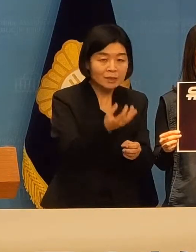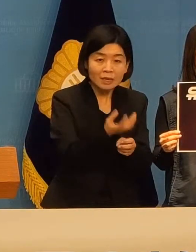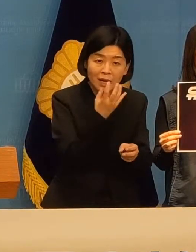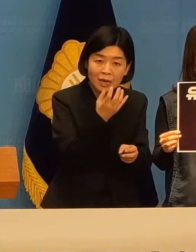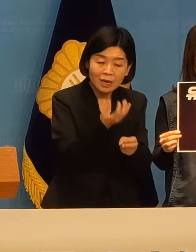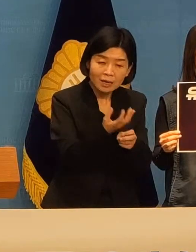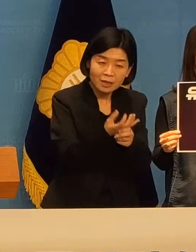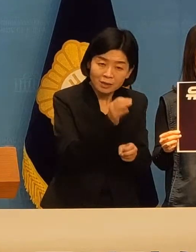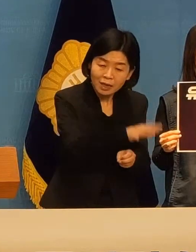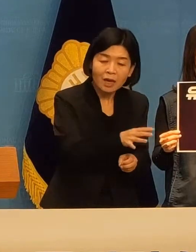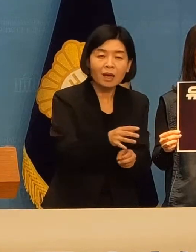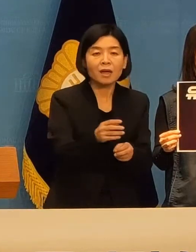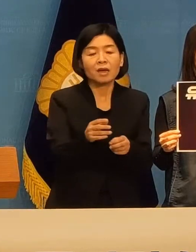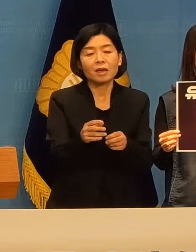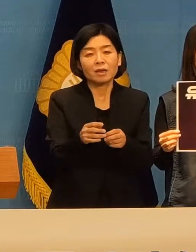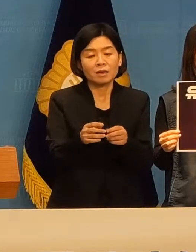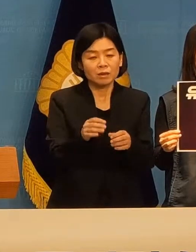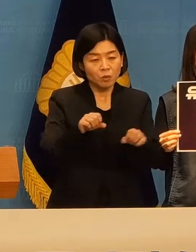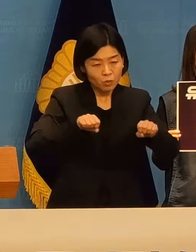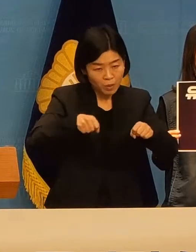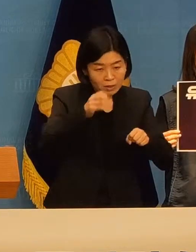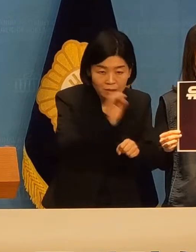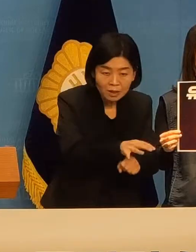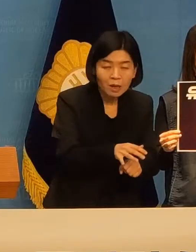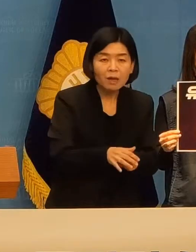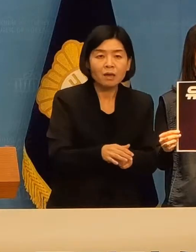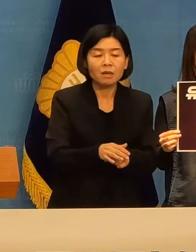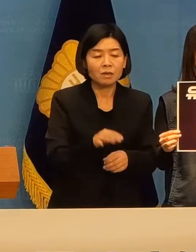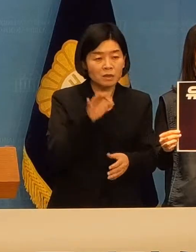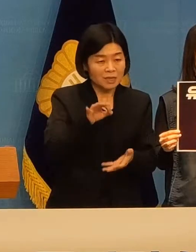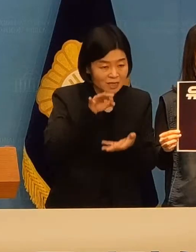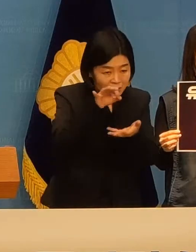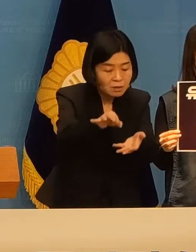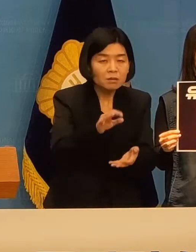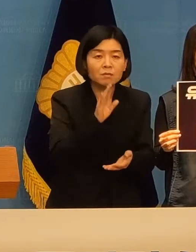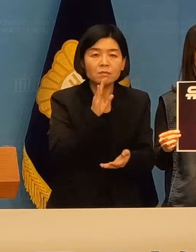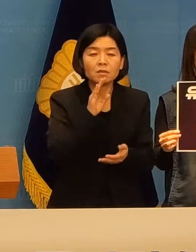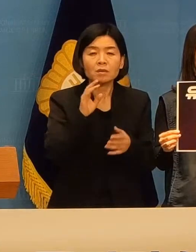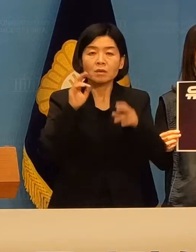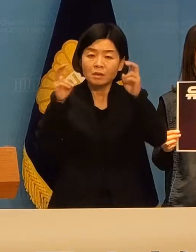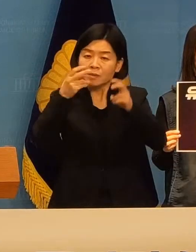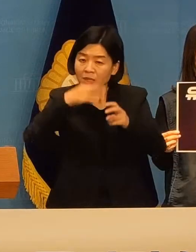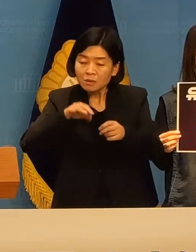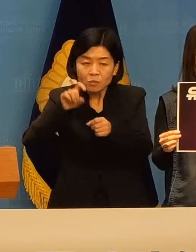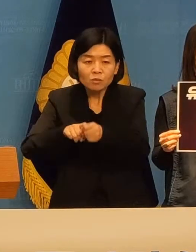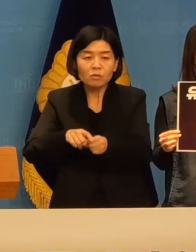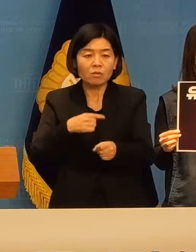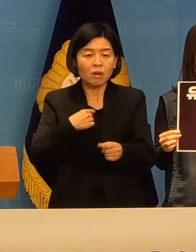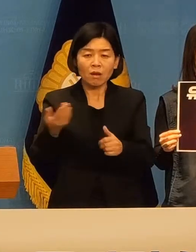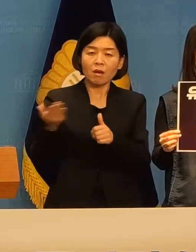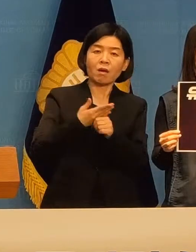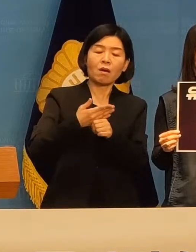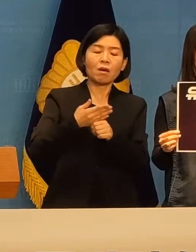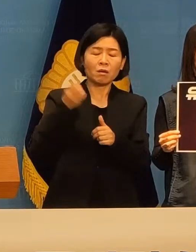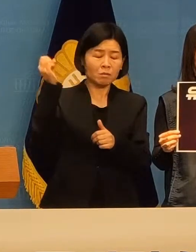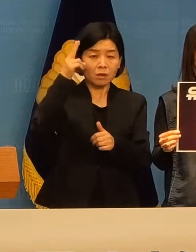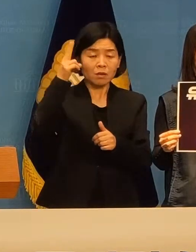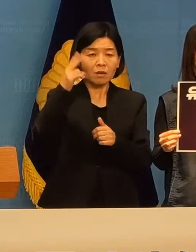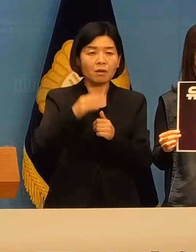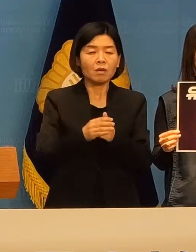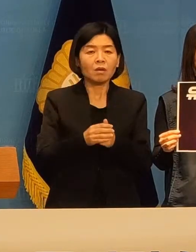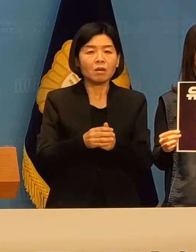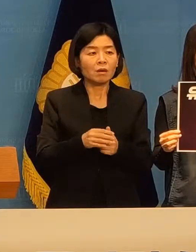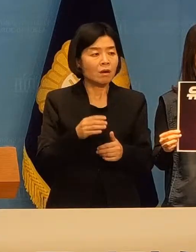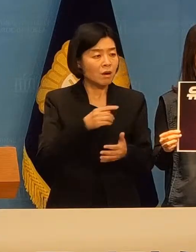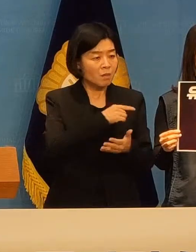보증금을 지불했지만 단지 유통대기업의 이익 때문에 일방적으로 해고 통보를 받게 된 수많은 배송 노동자에는 수천의 빚을